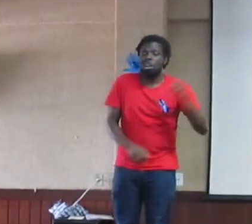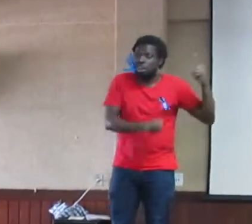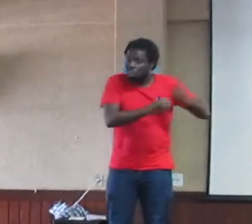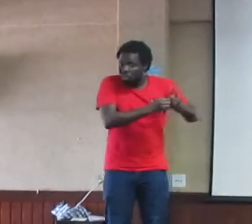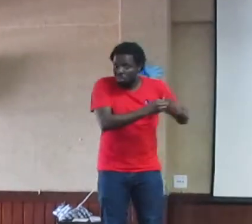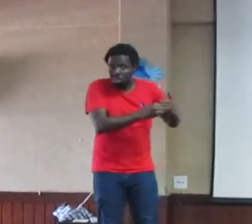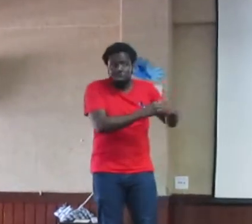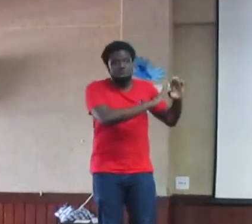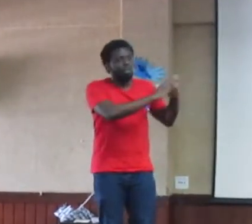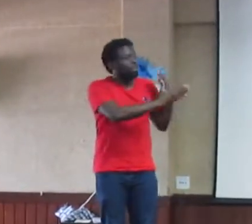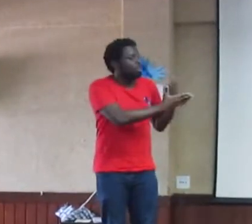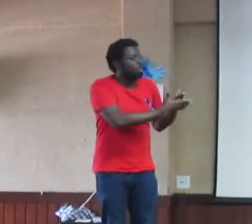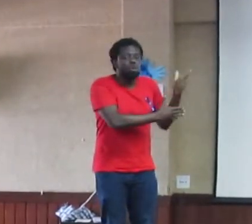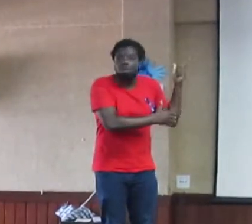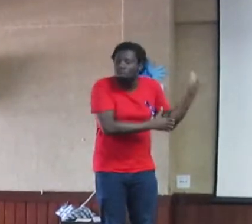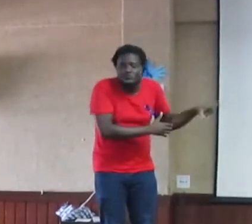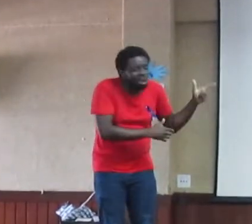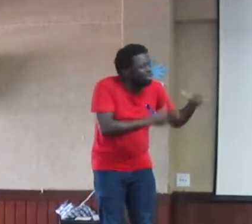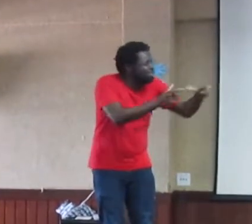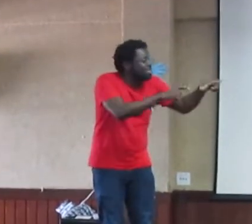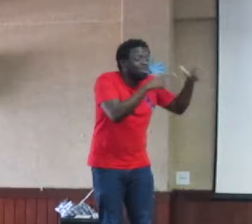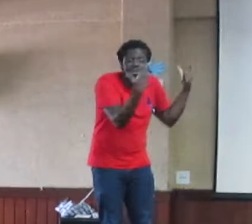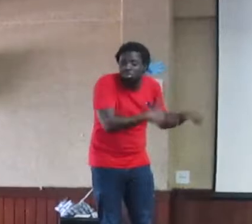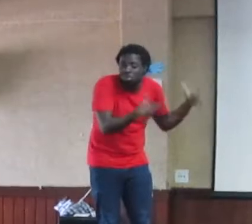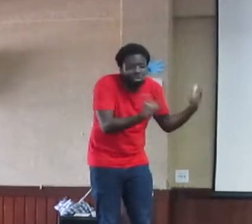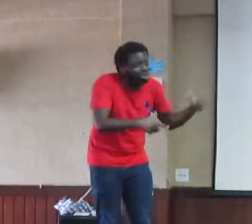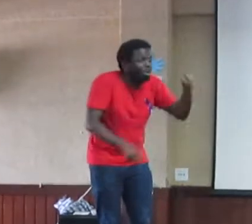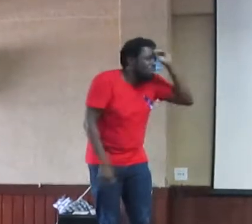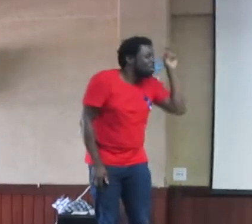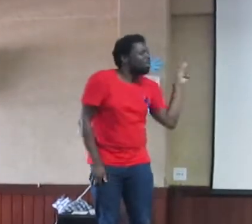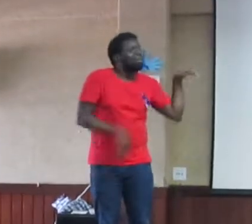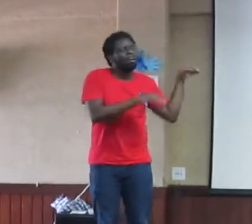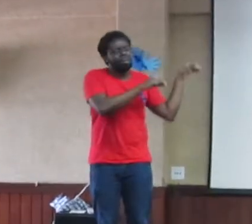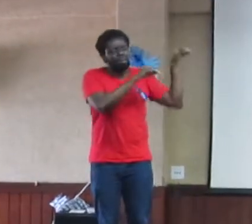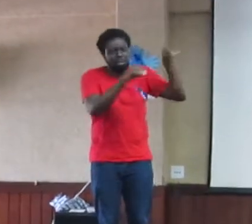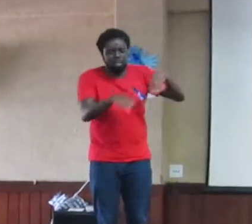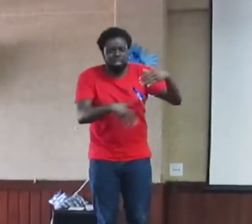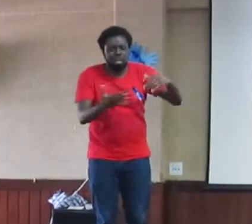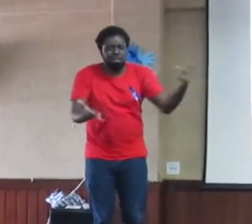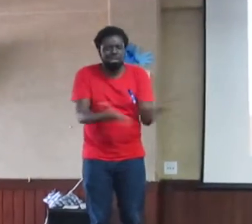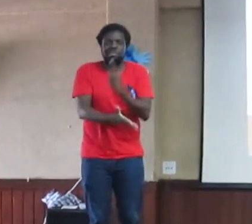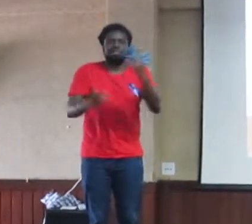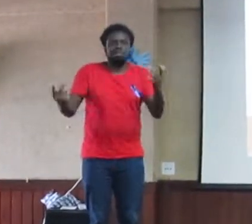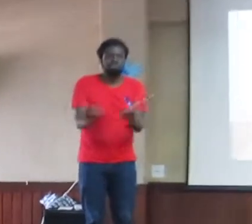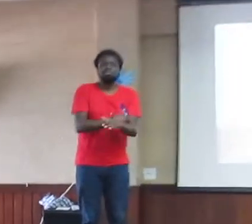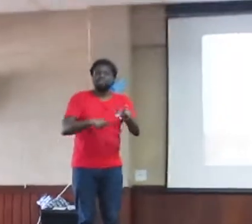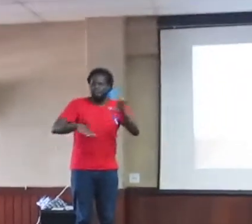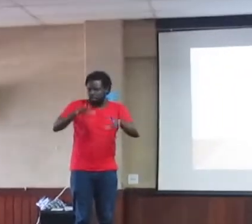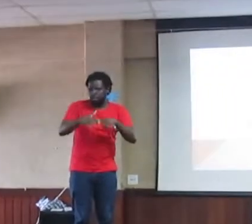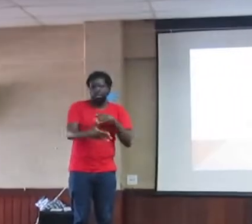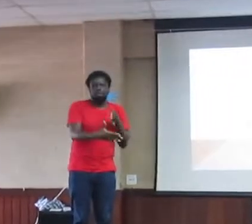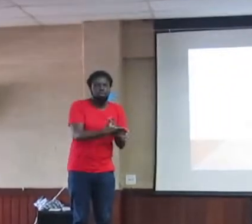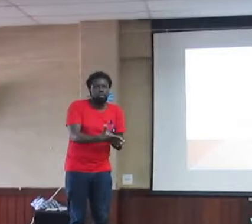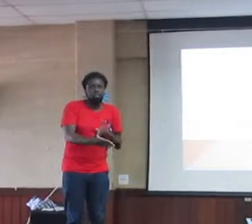Sabemos que hoje a vida do surdo não é fácil, os surdos ainda passam por muitas dificuldades, mas muitas coisas